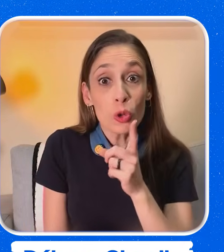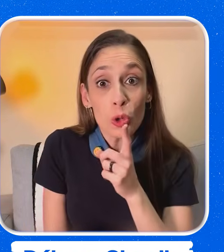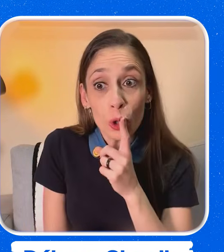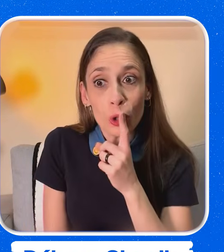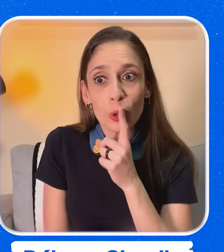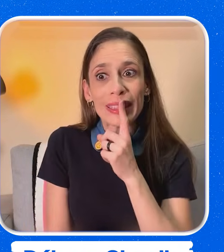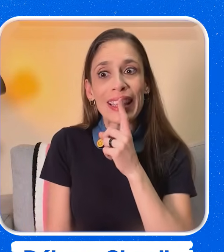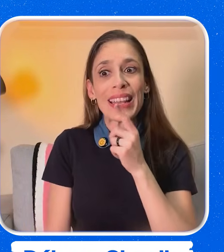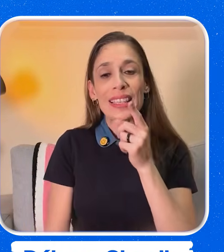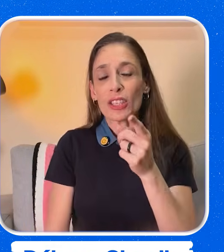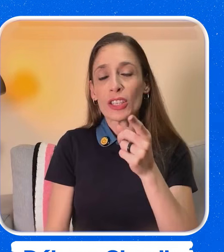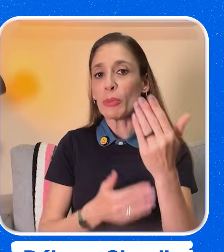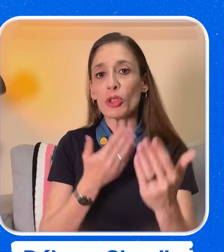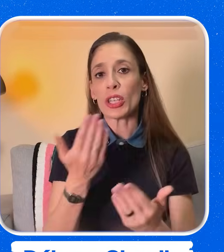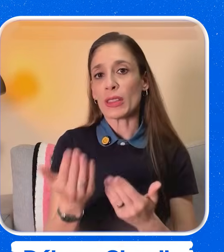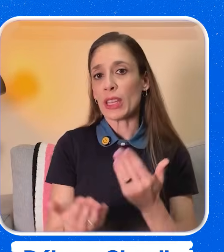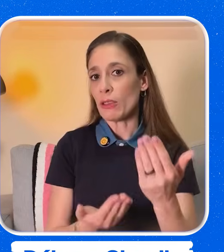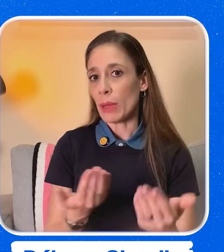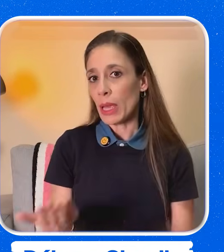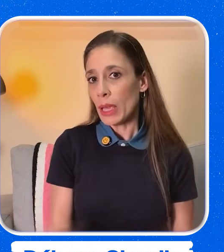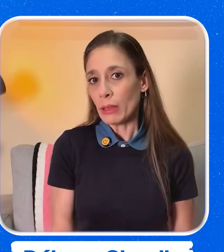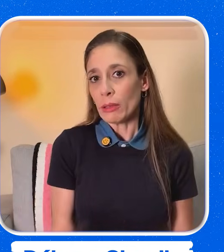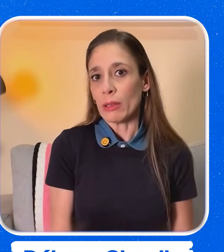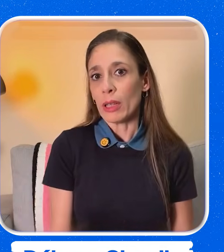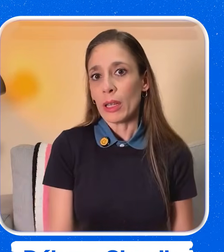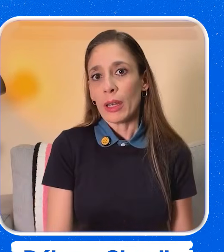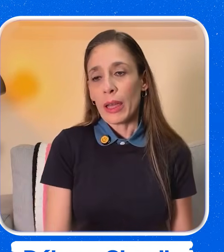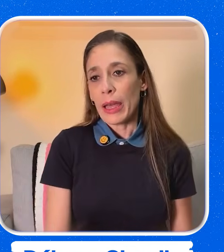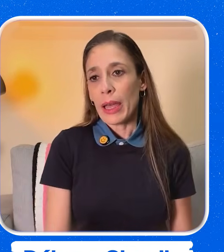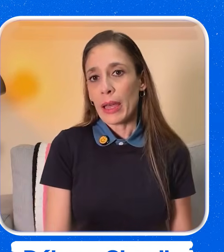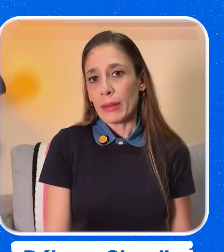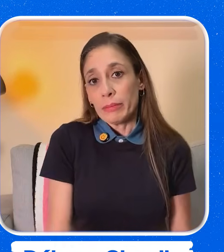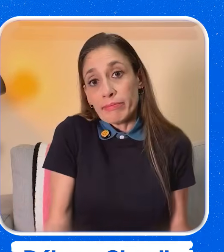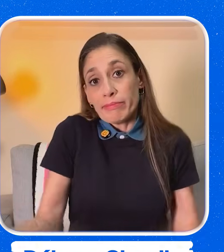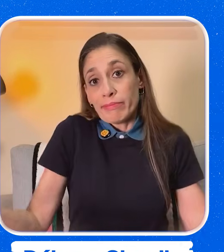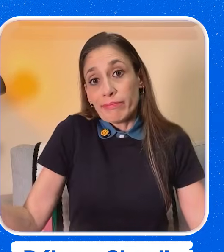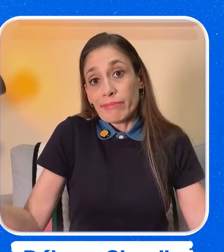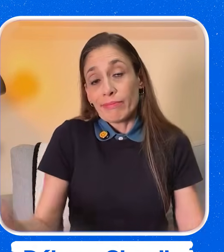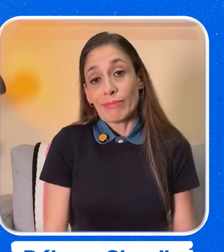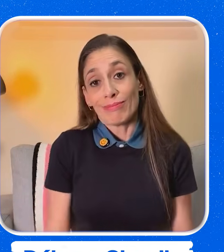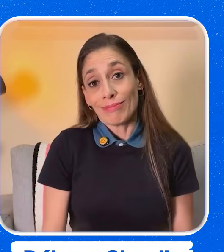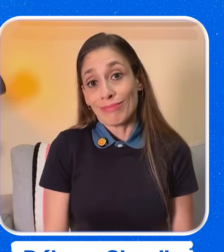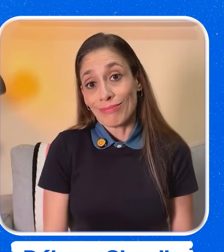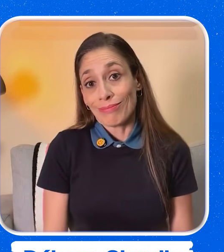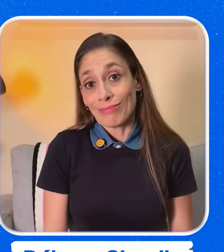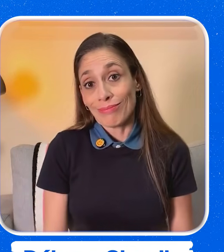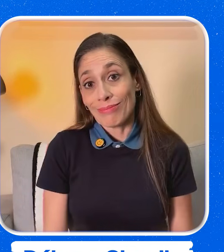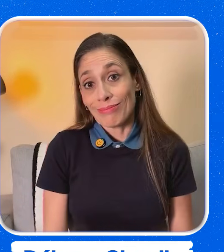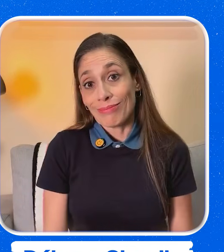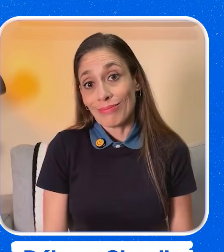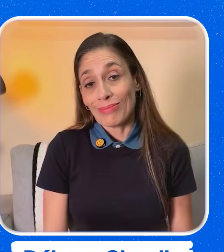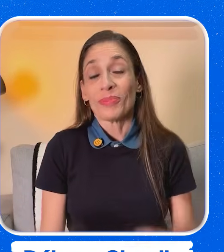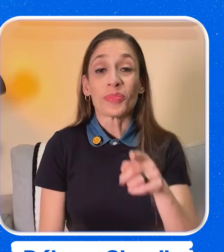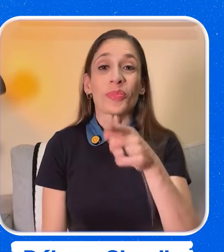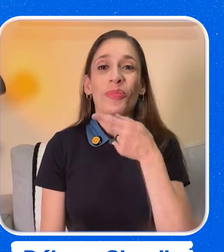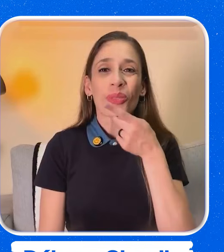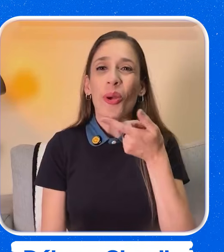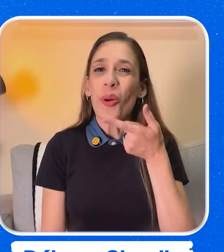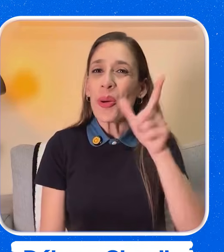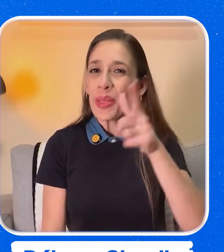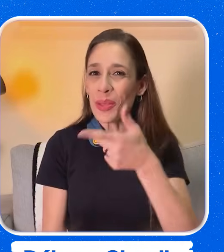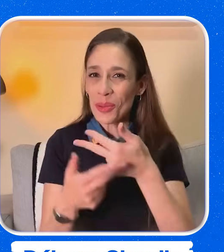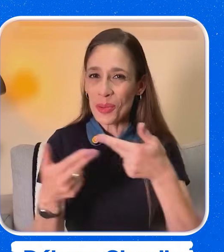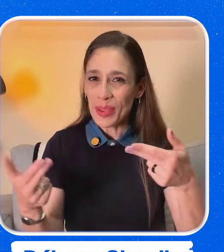para o surdo ter esse tipo de atendimento, Não, e assim, Outra coisa que é muito engraçada é porque eu tatuei